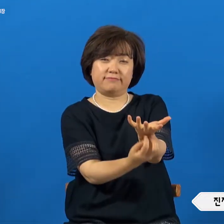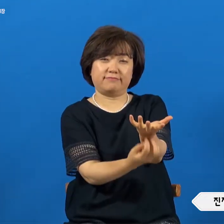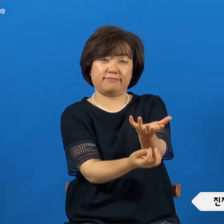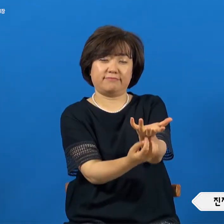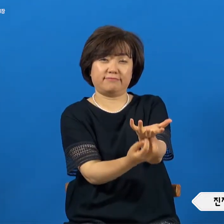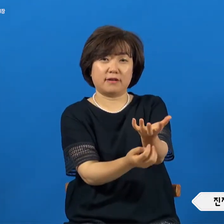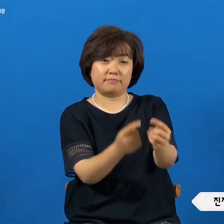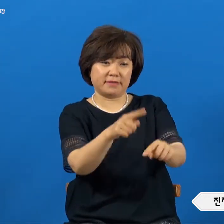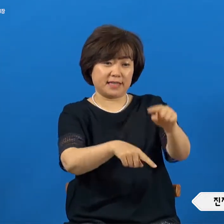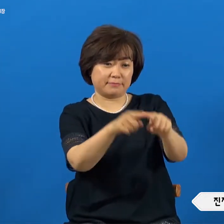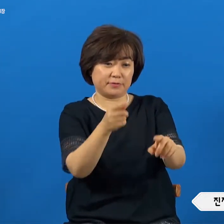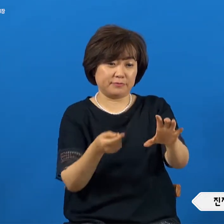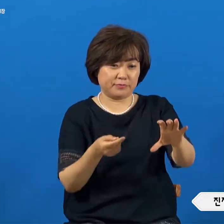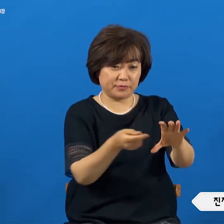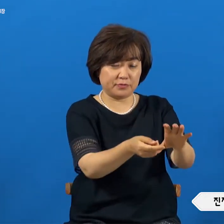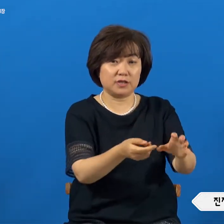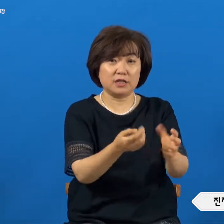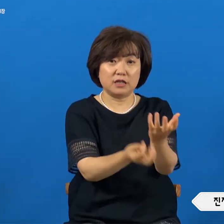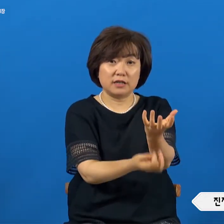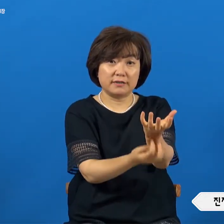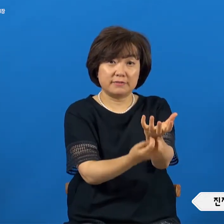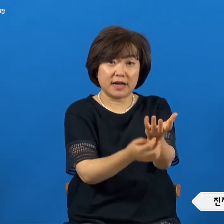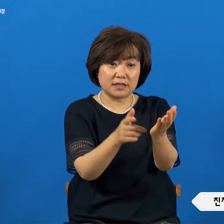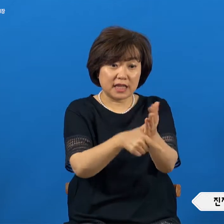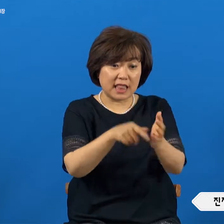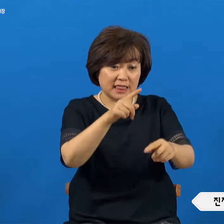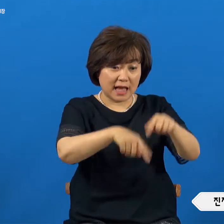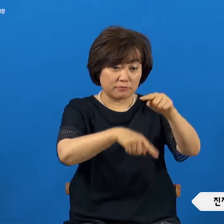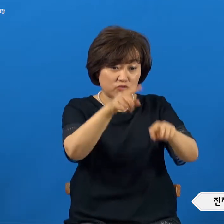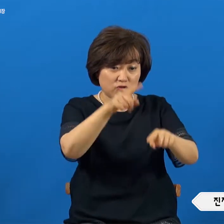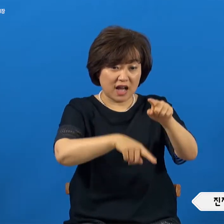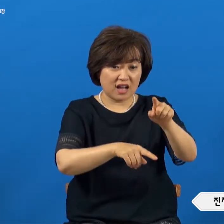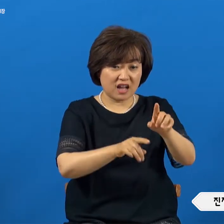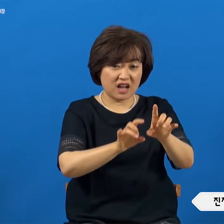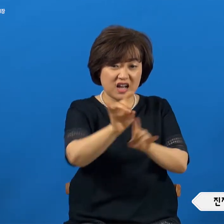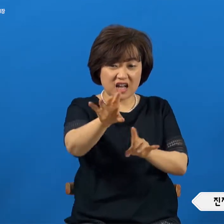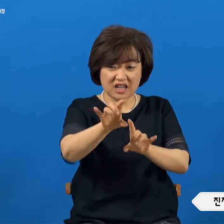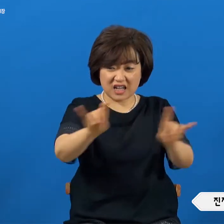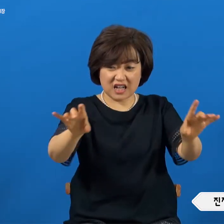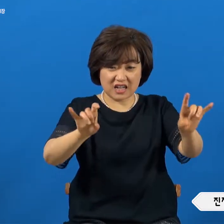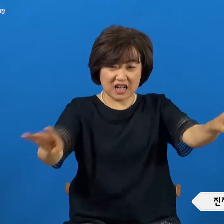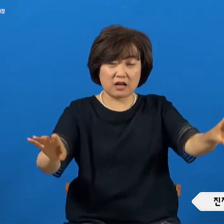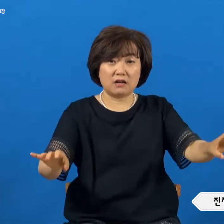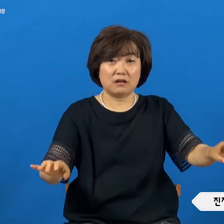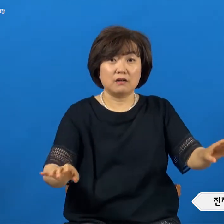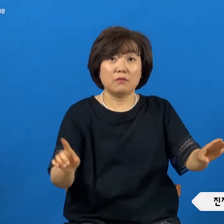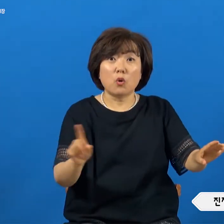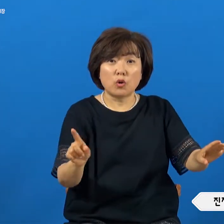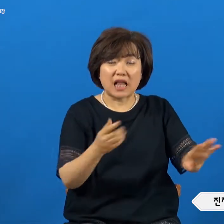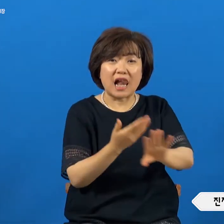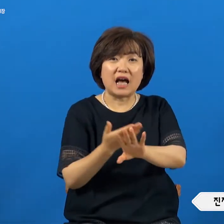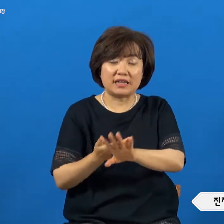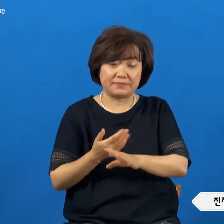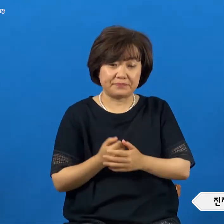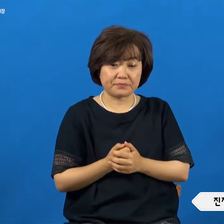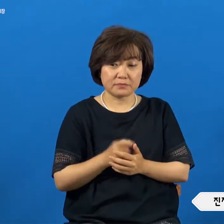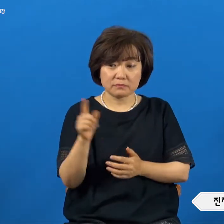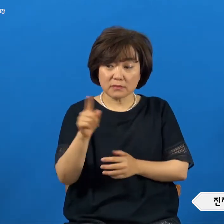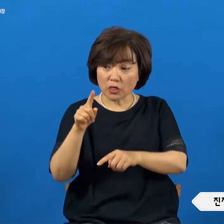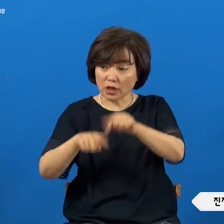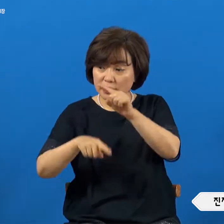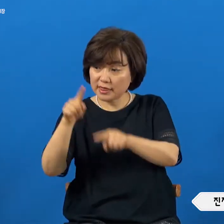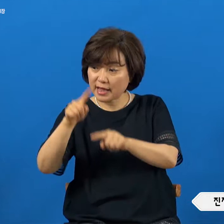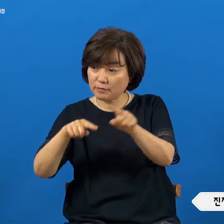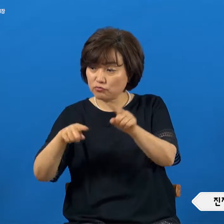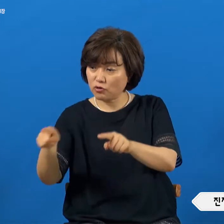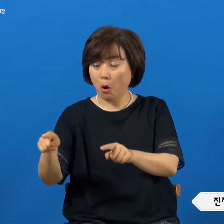말씀을 하시더라고요. 나무에 불을 붙이는데 나무가 각각 다르다는 겁니다. 어떤 나무는 불이 잘